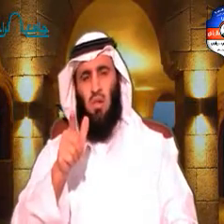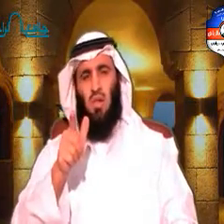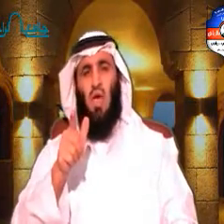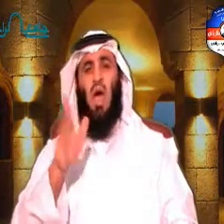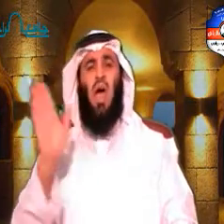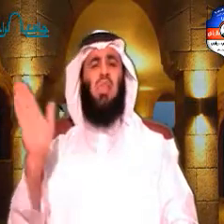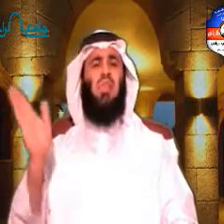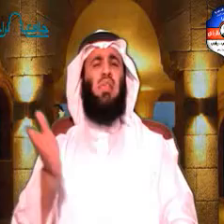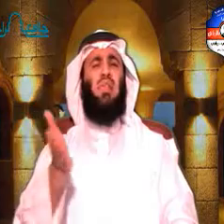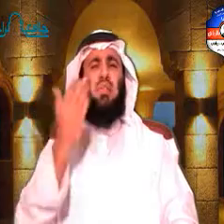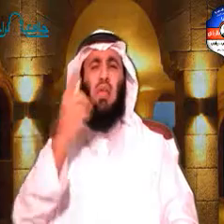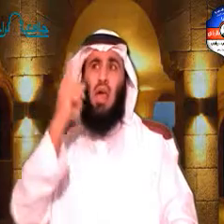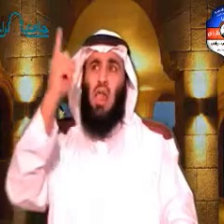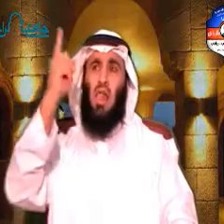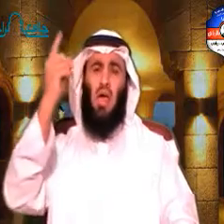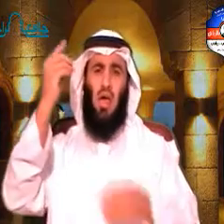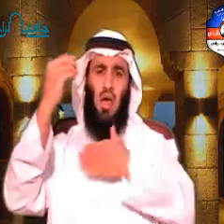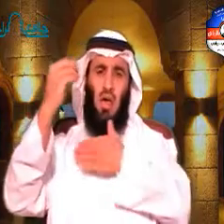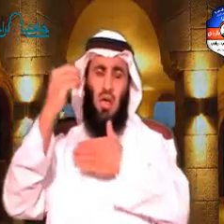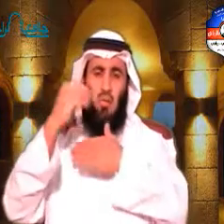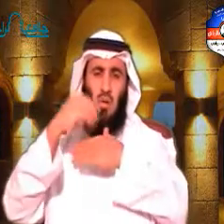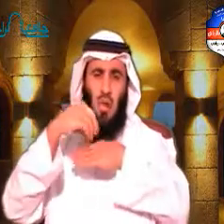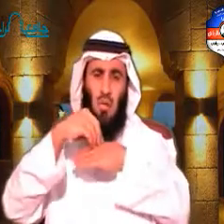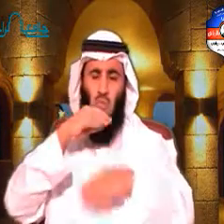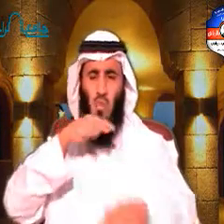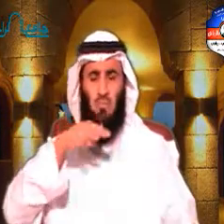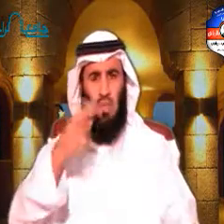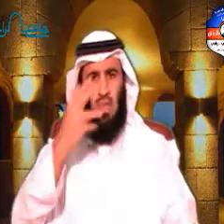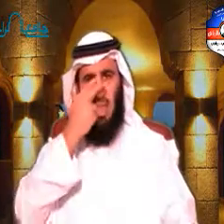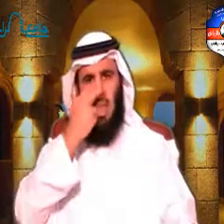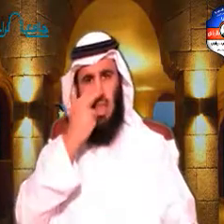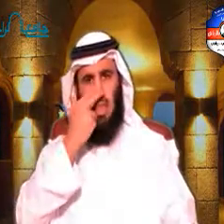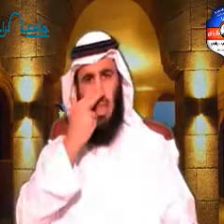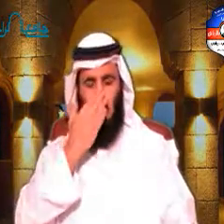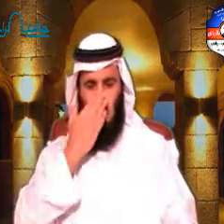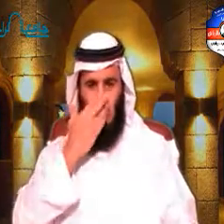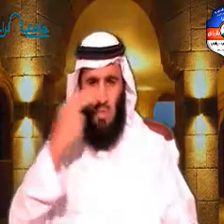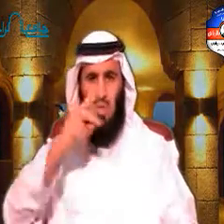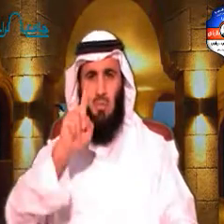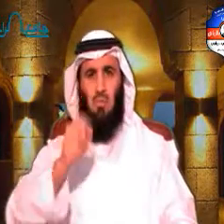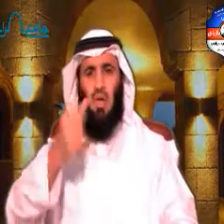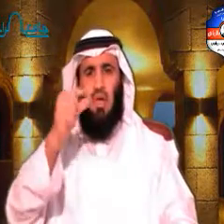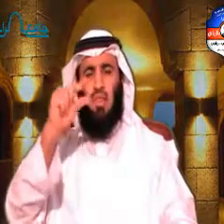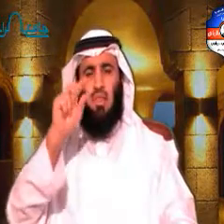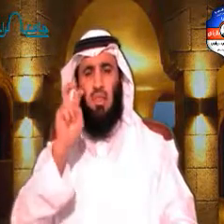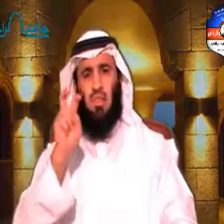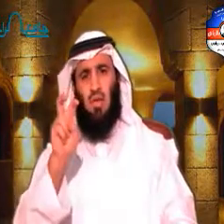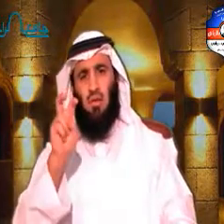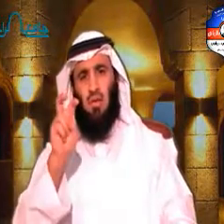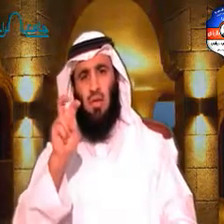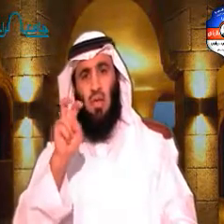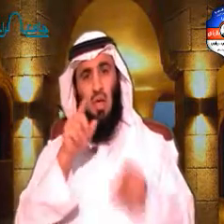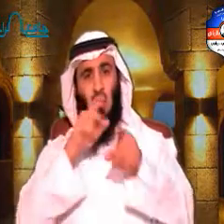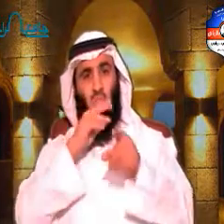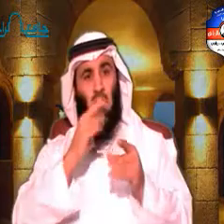لم يتعبدها أصحاب محمد صلى الله عليه وسلم فلا تعبدوها،